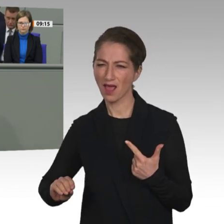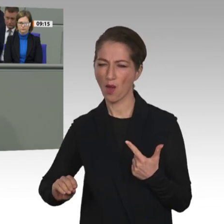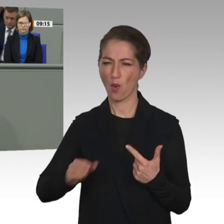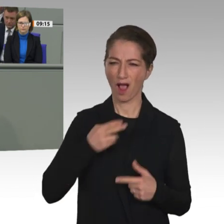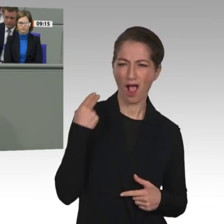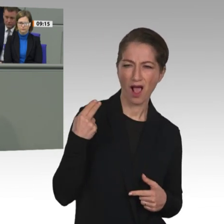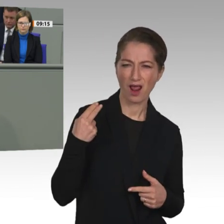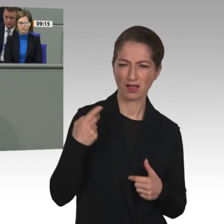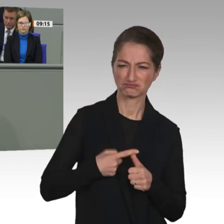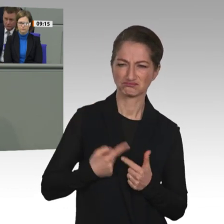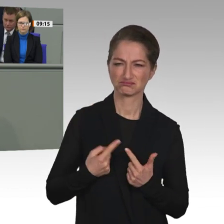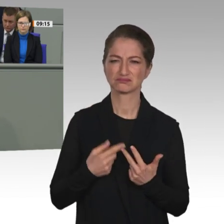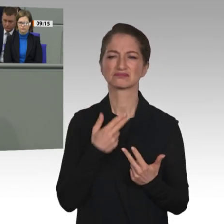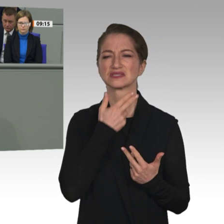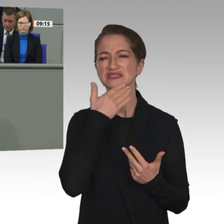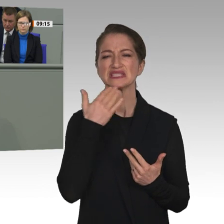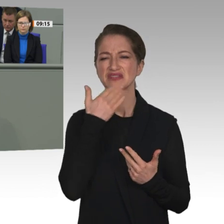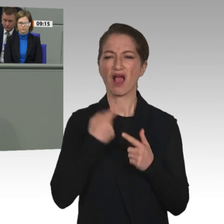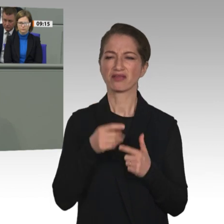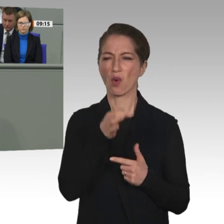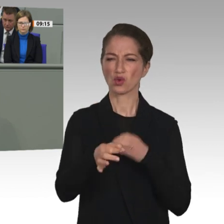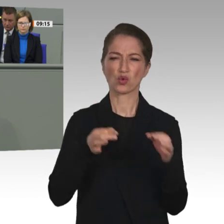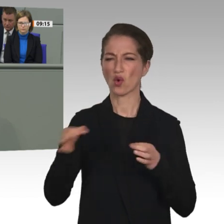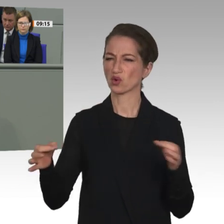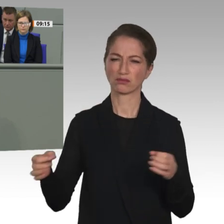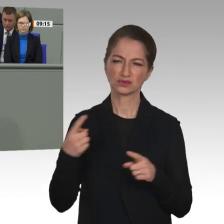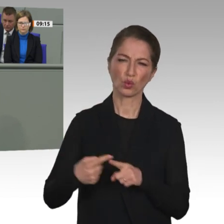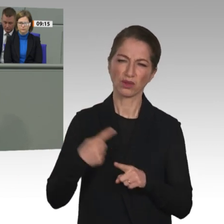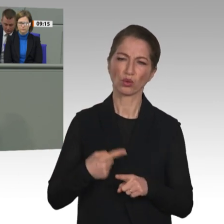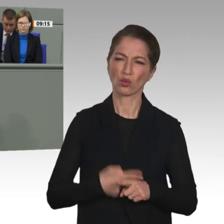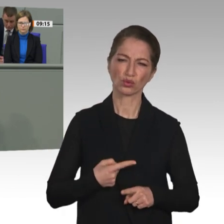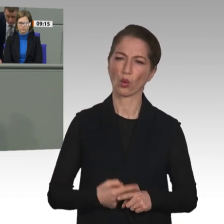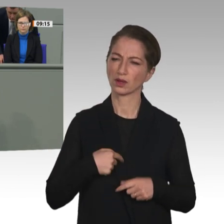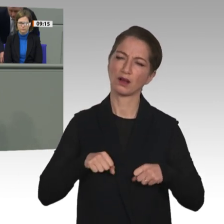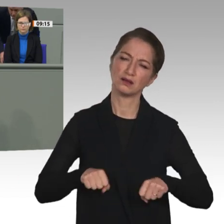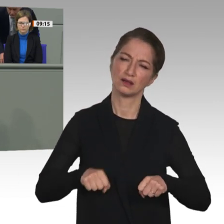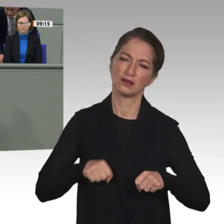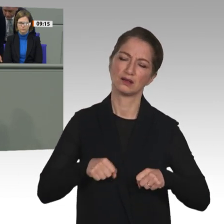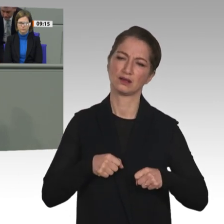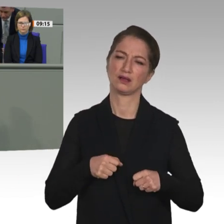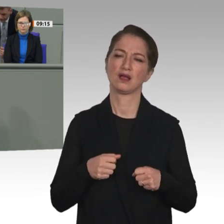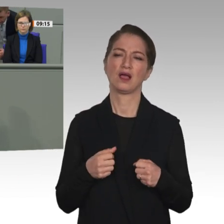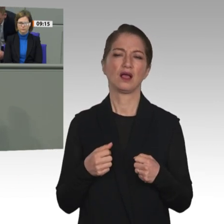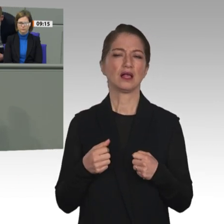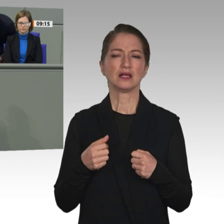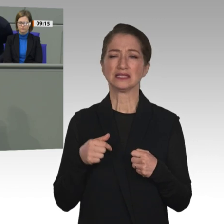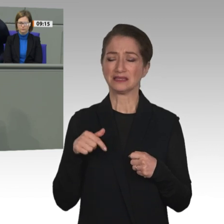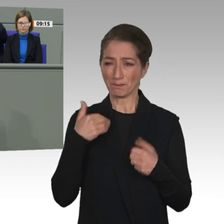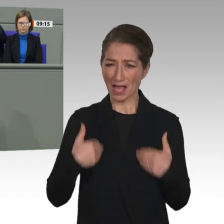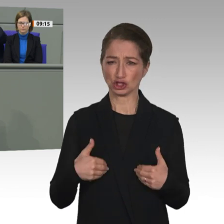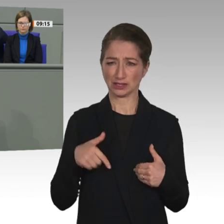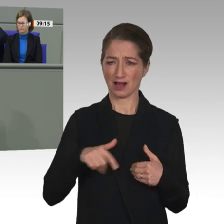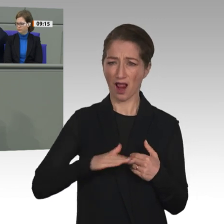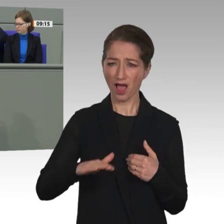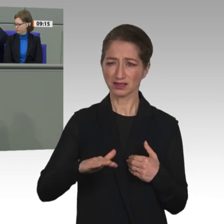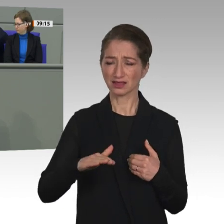so vielen, zu vielen anderen Orten mindestens genauso erschüttern muss, ist die Tatsache, dass Menschen in diesem Land wieder